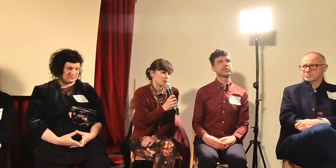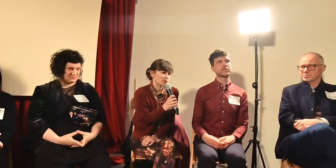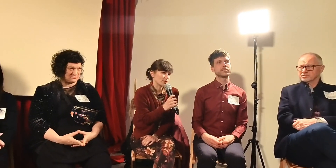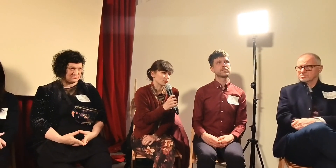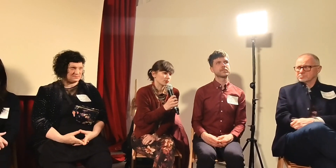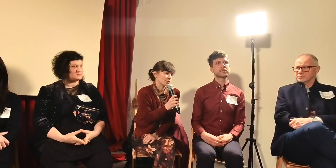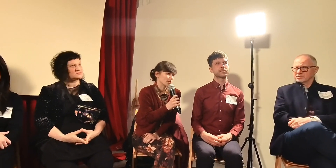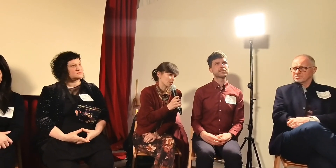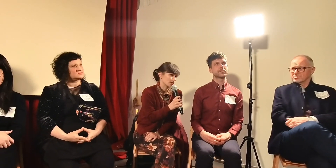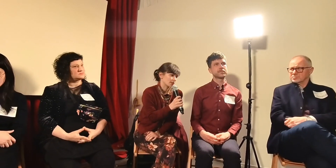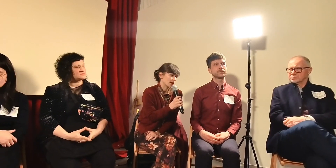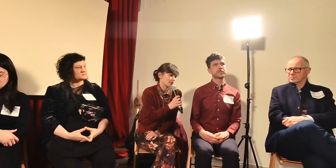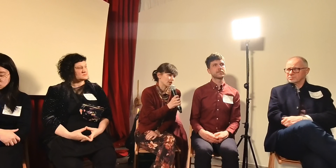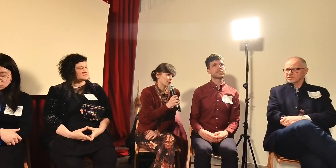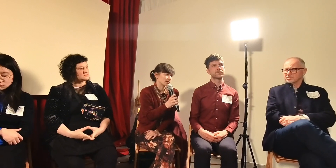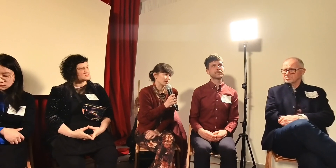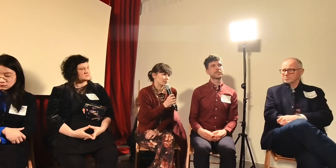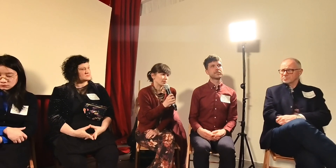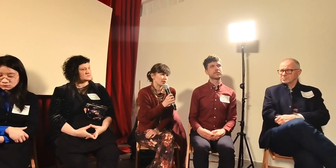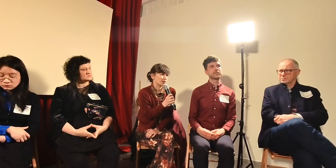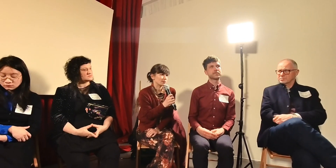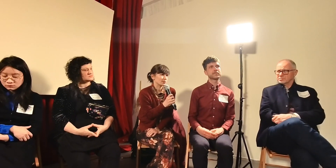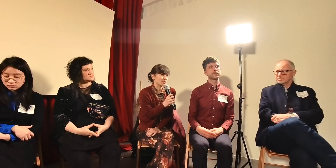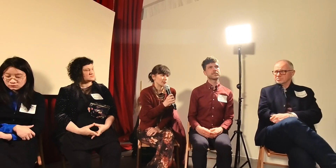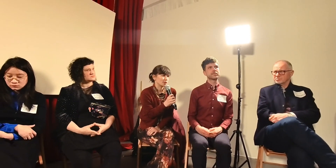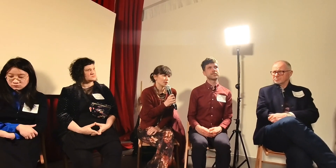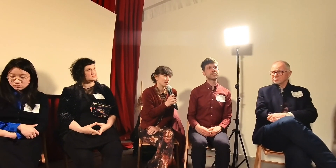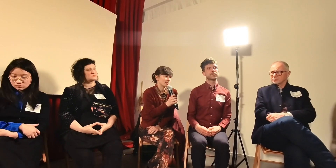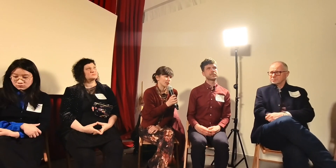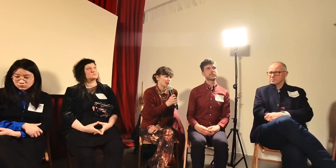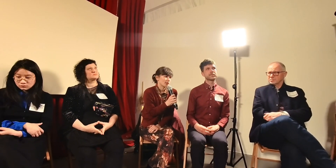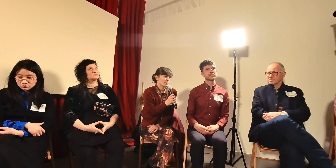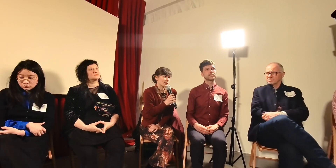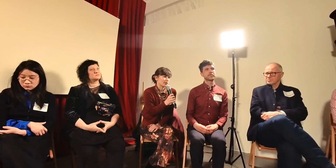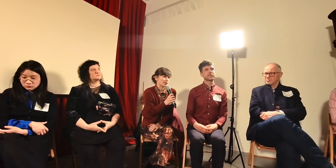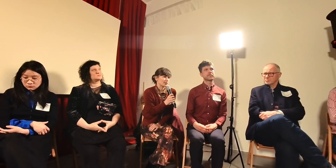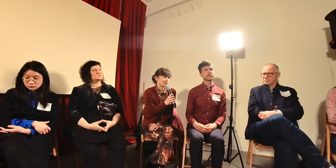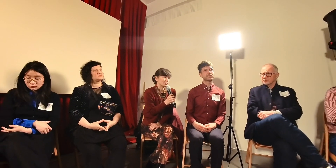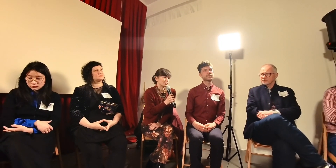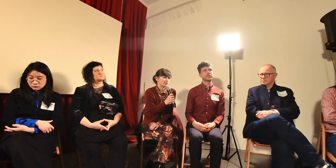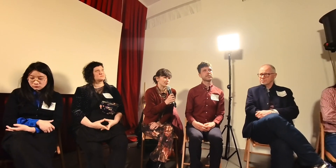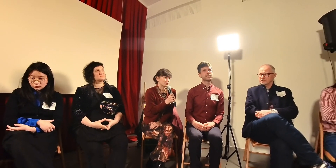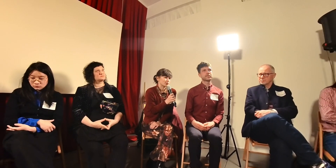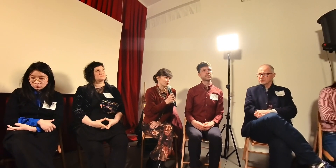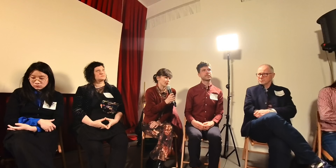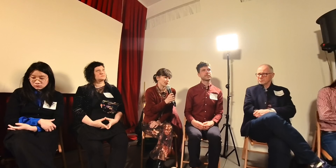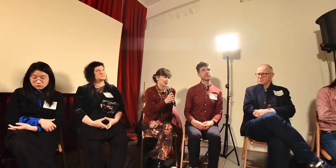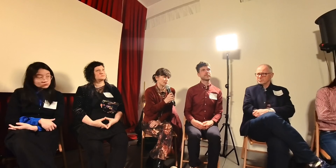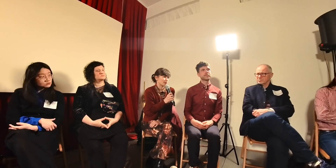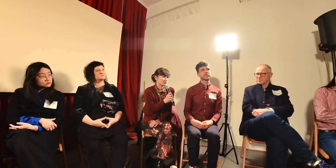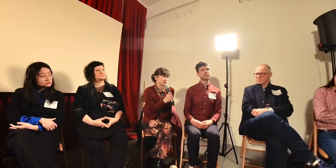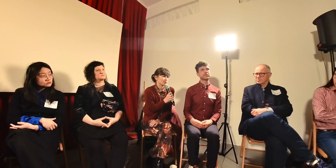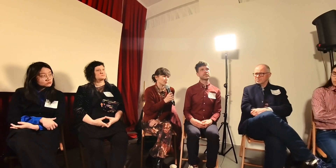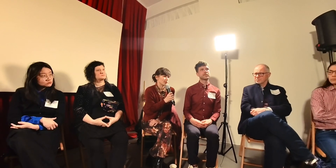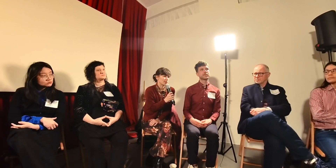se vlastně poprvé osobně začala setkávat jak s neslyšícími, tak s osobami,